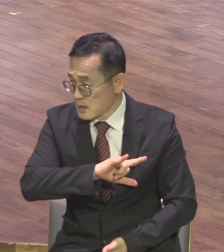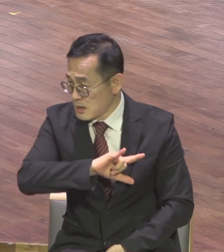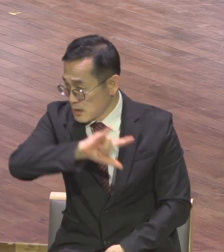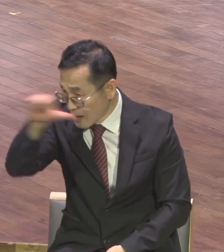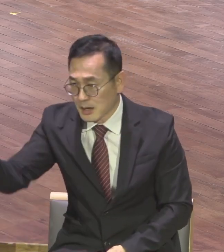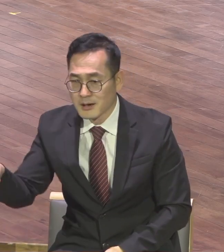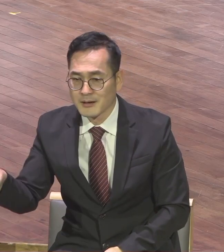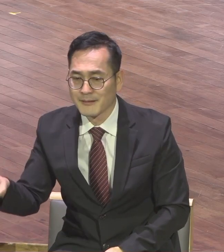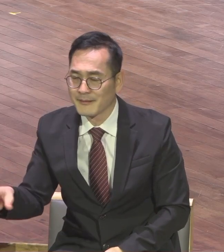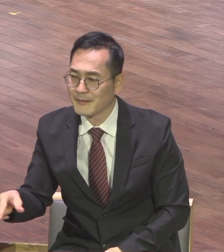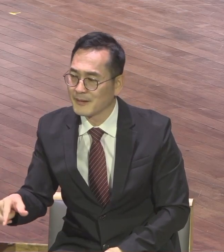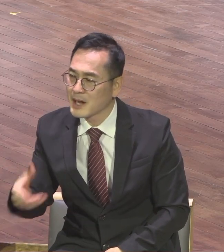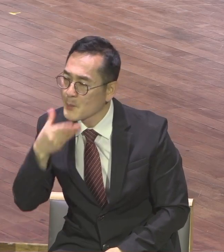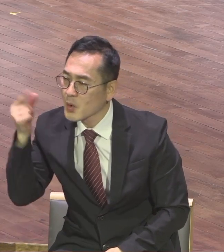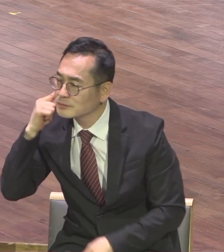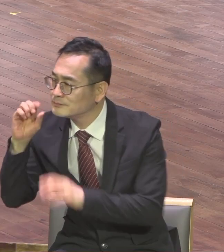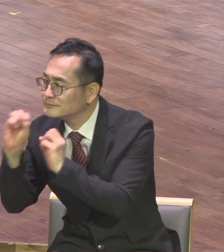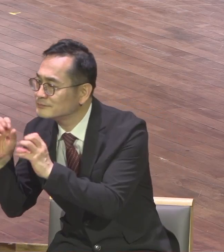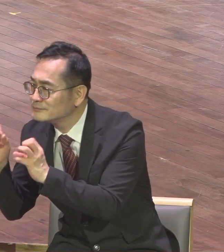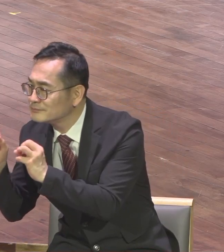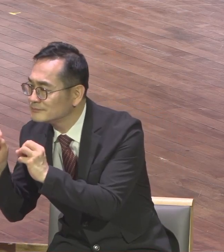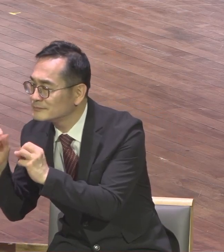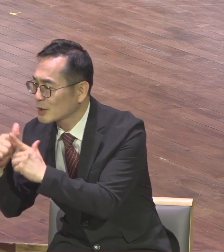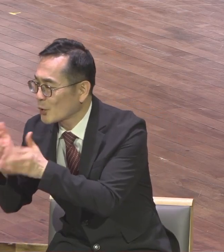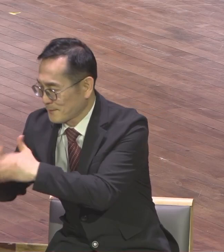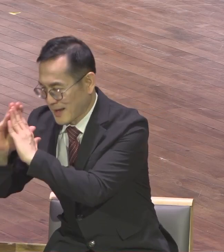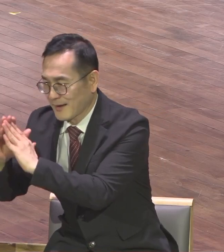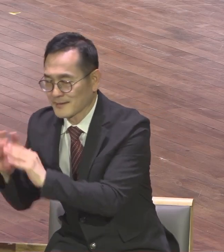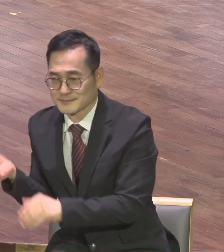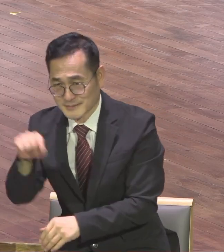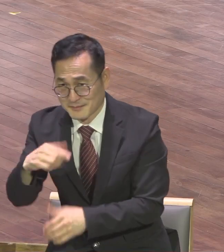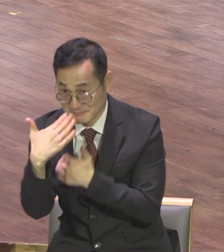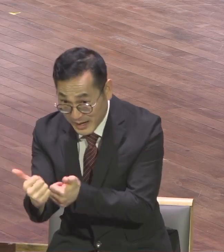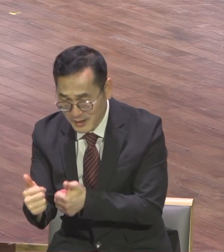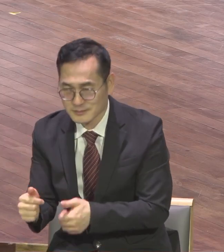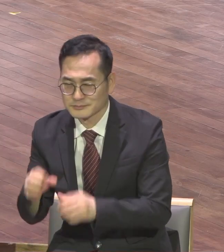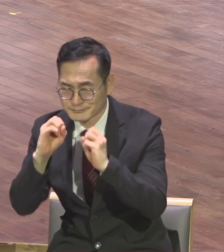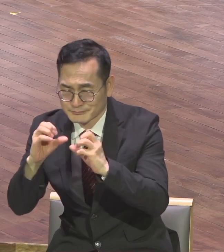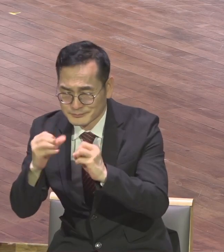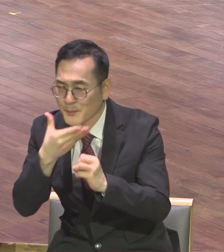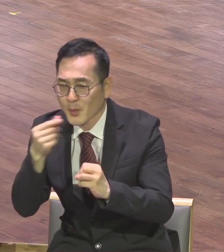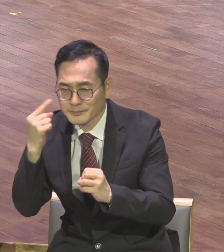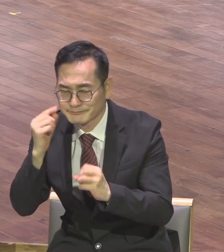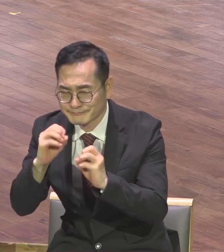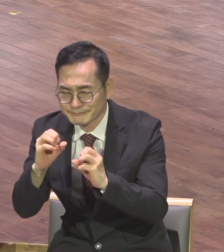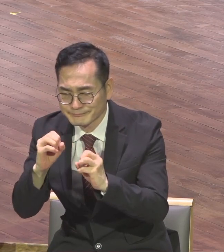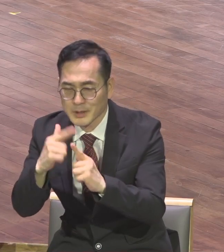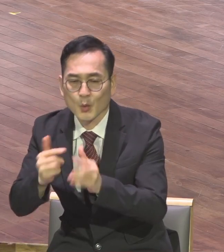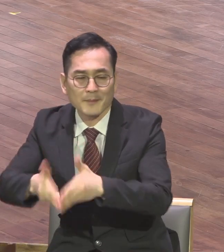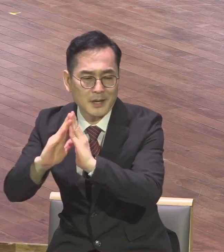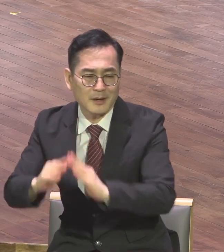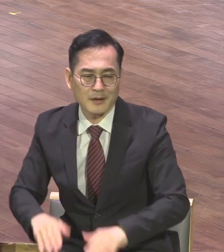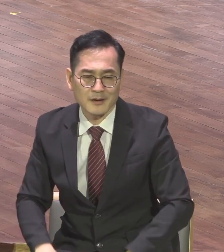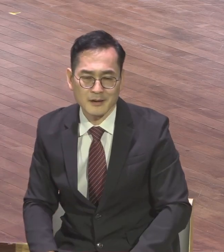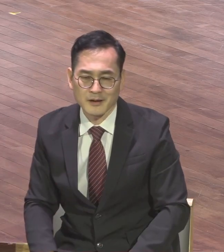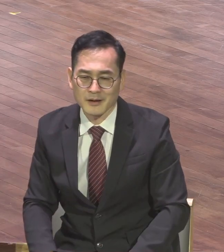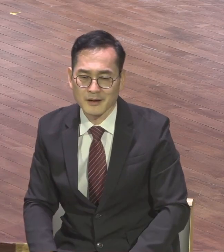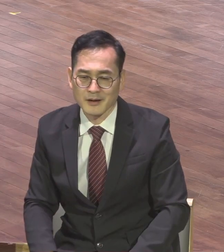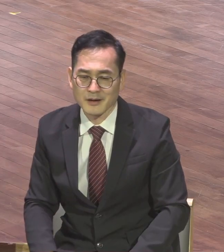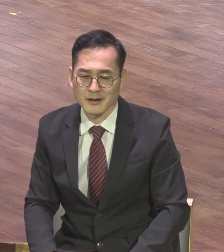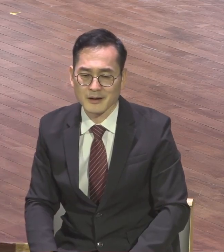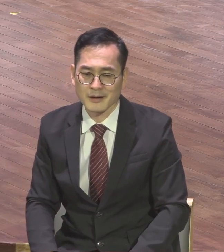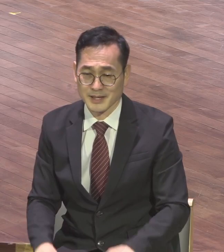축복을 현장에서 맛보면 돼요. 겁내지 마세요. 나가면 어떻게 될까? 한이 안 할 우리가 합니까?